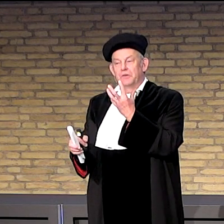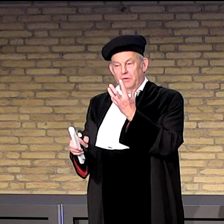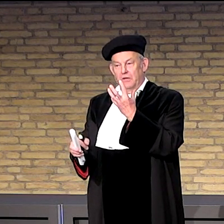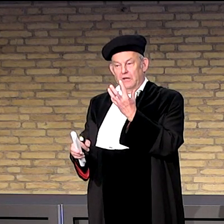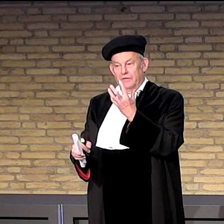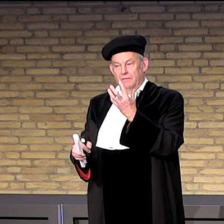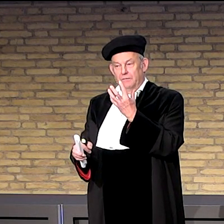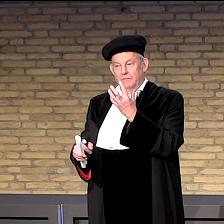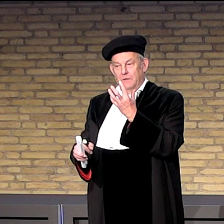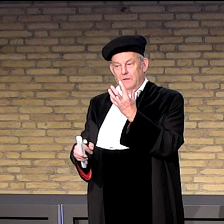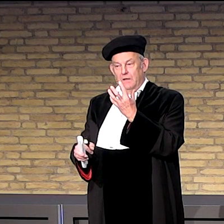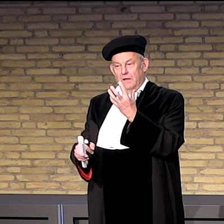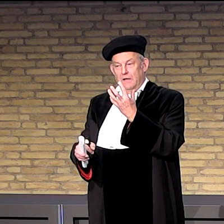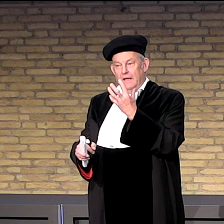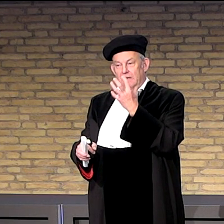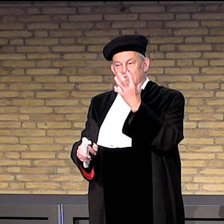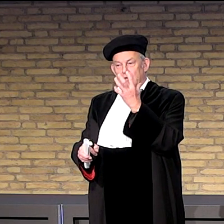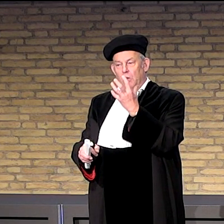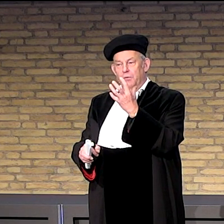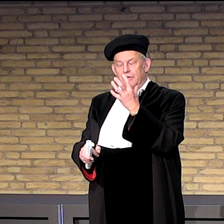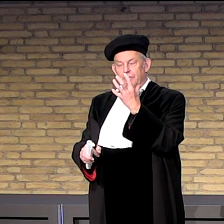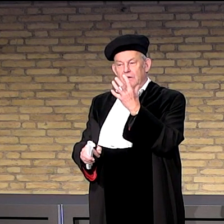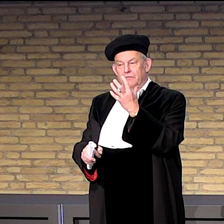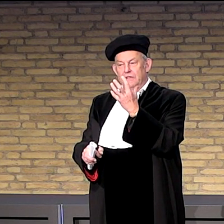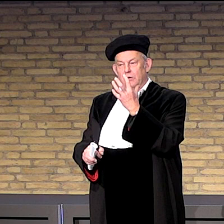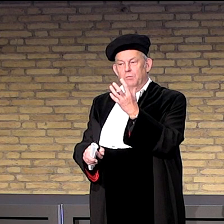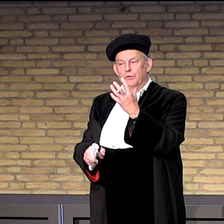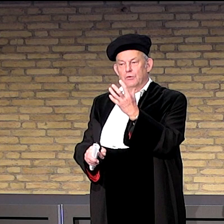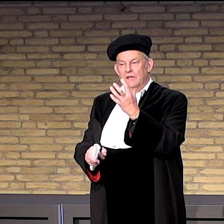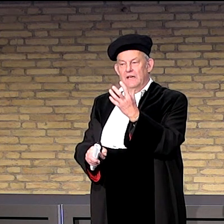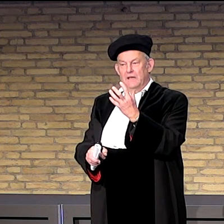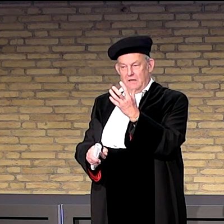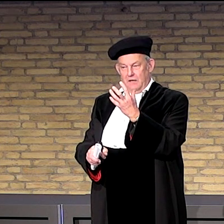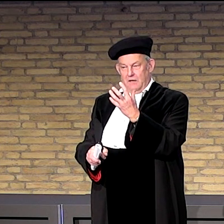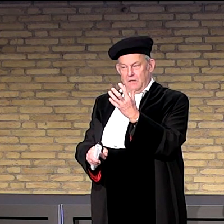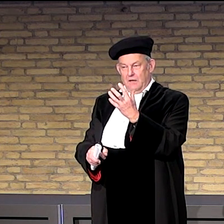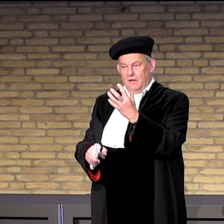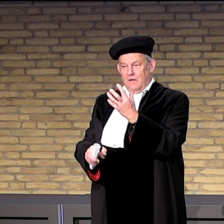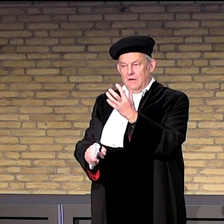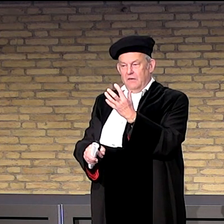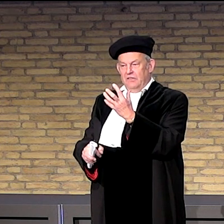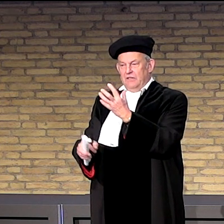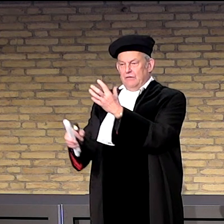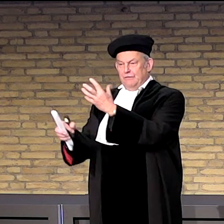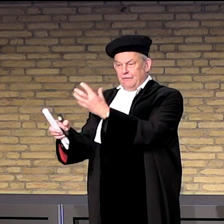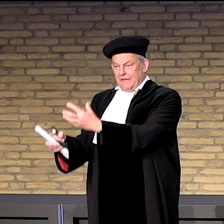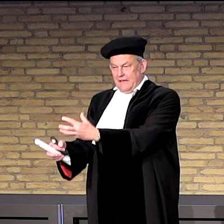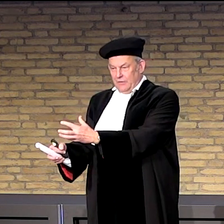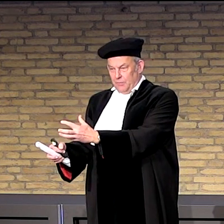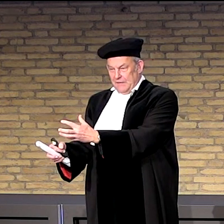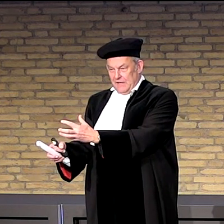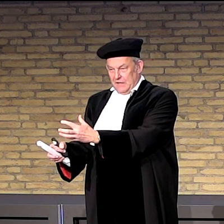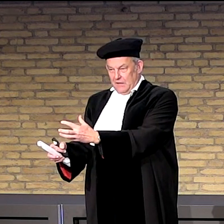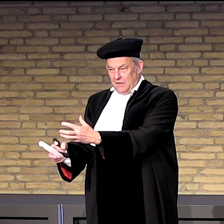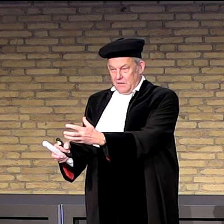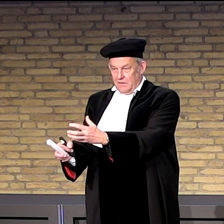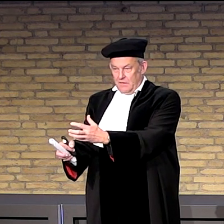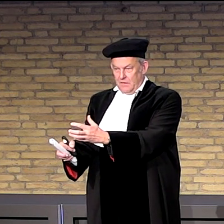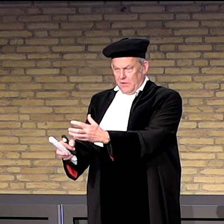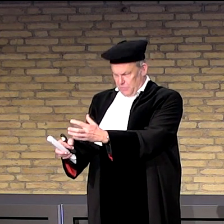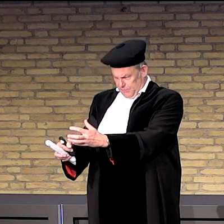die gezichtsuitdrukking had. En als die robot, als we die robot kunnen leren, dit is een vervelende